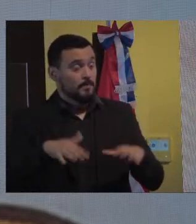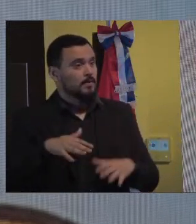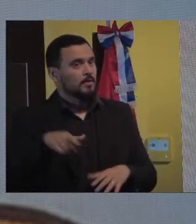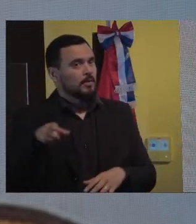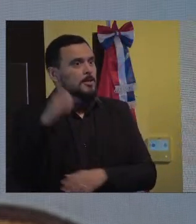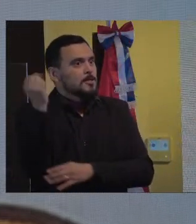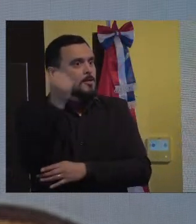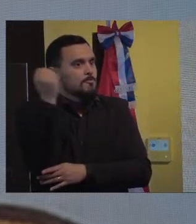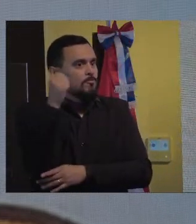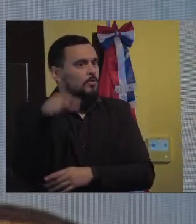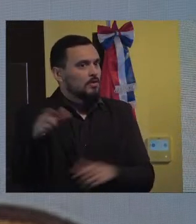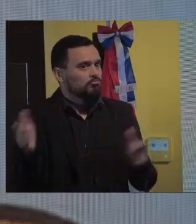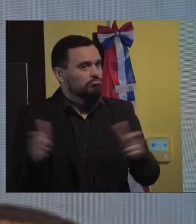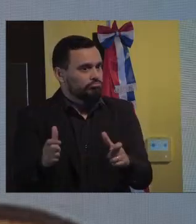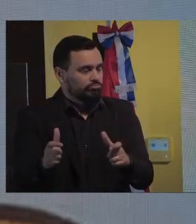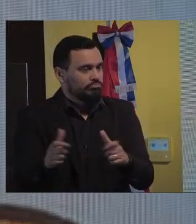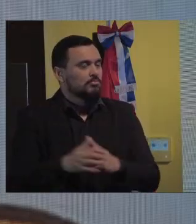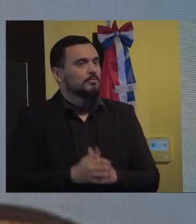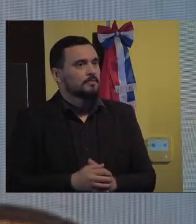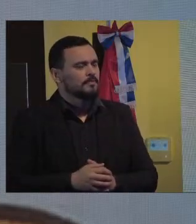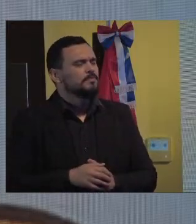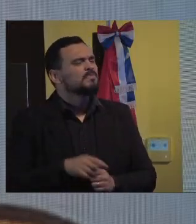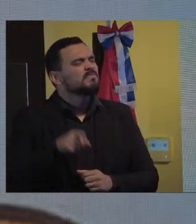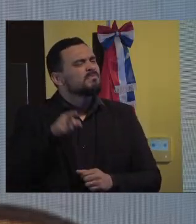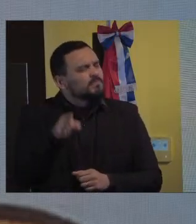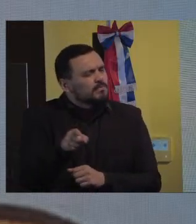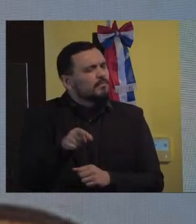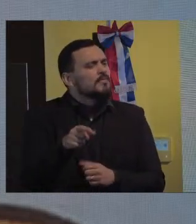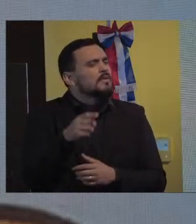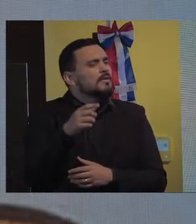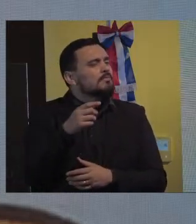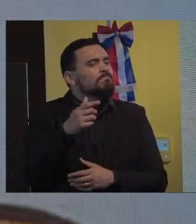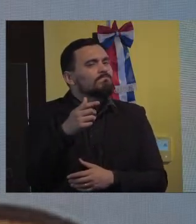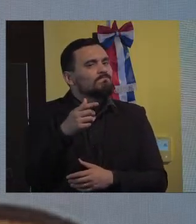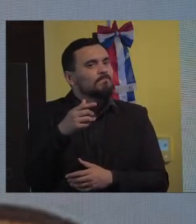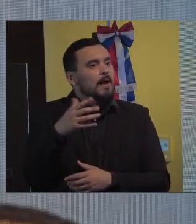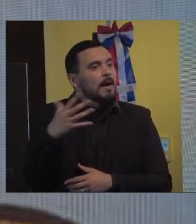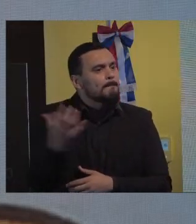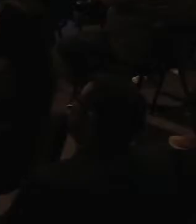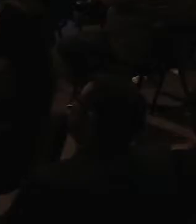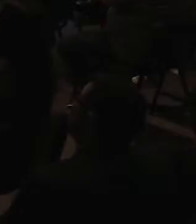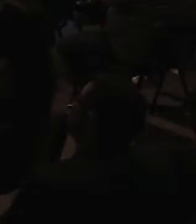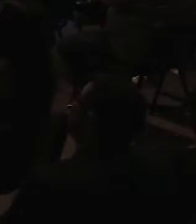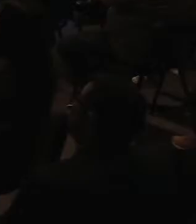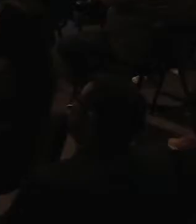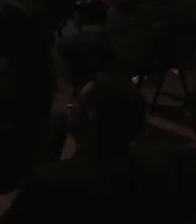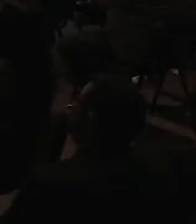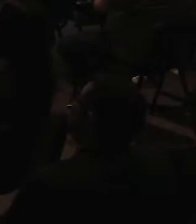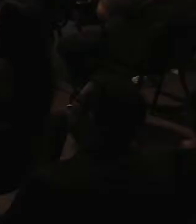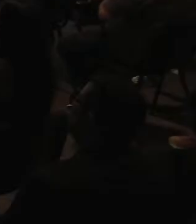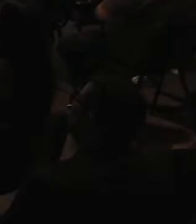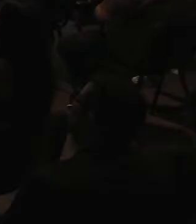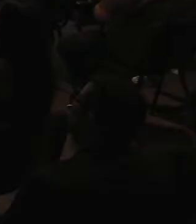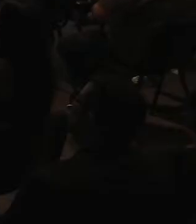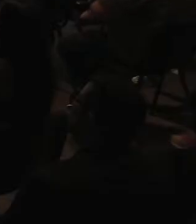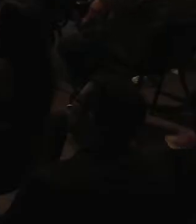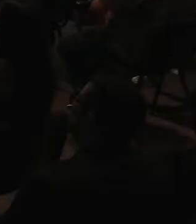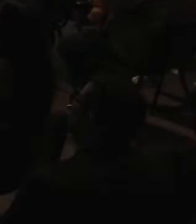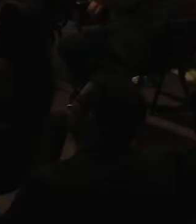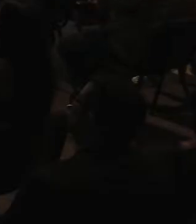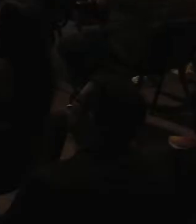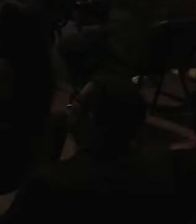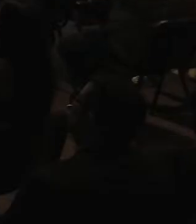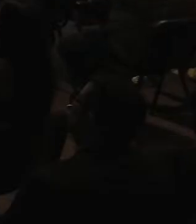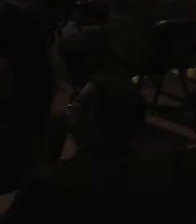enormemente importante y es un buen momento para empezar un día con esto y a la